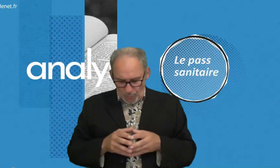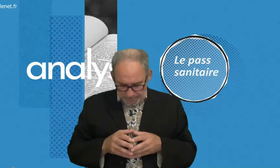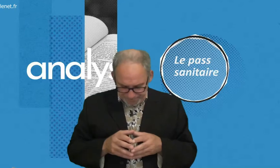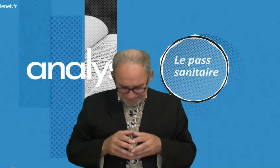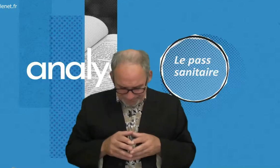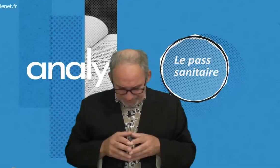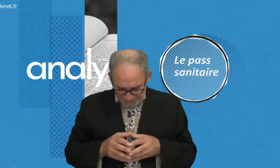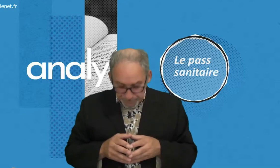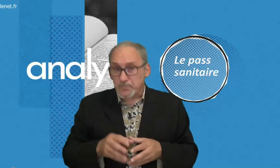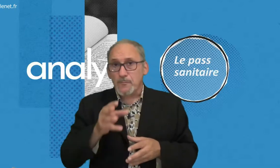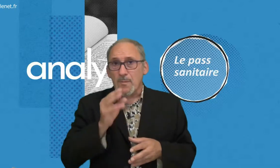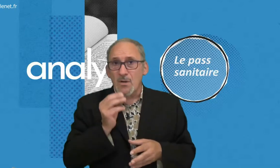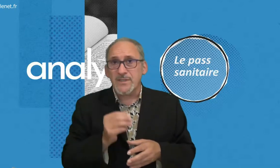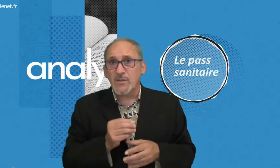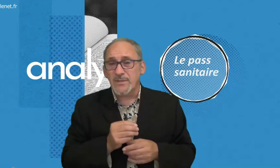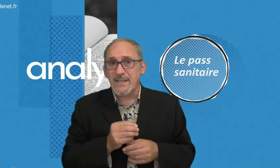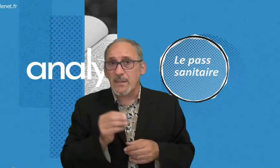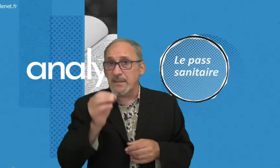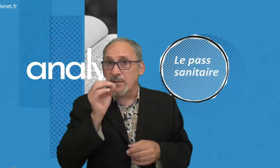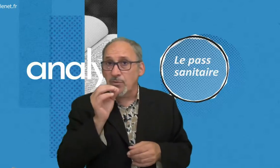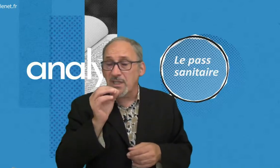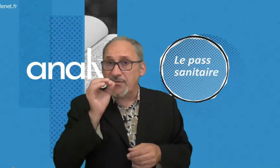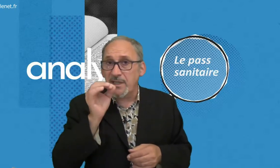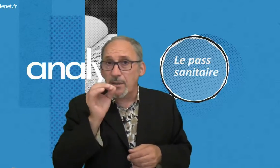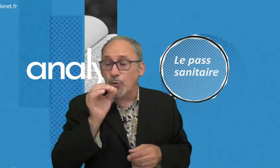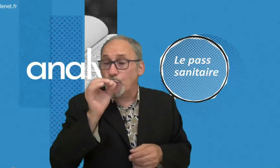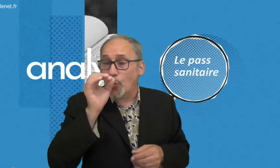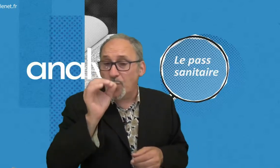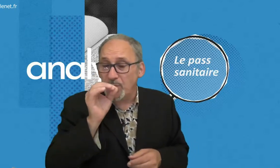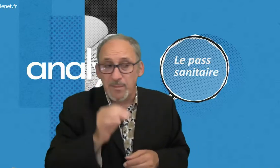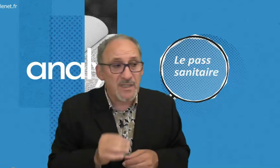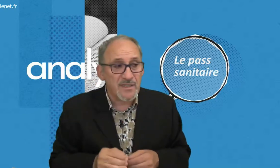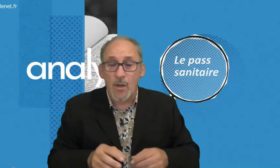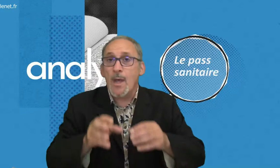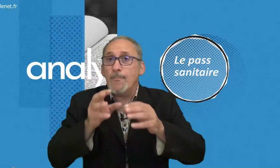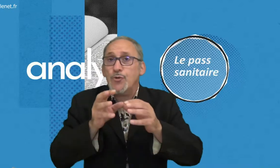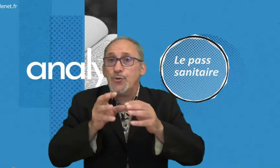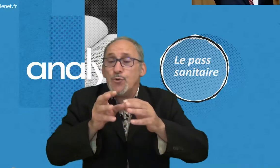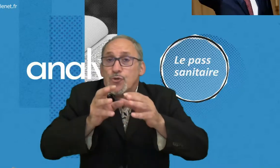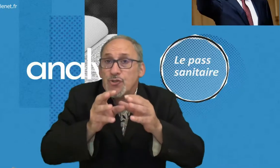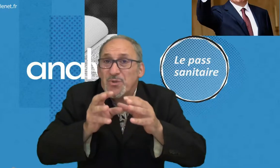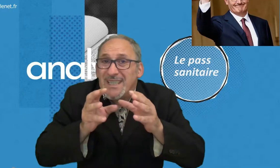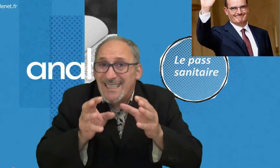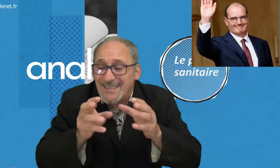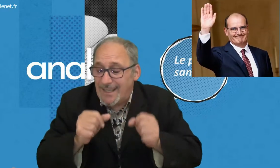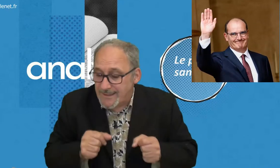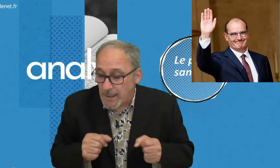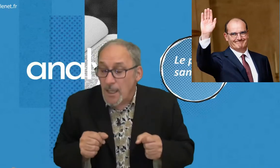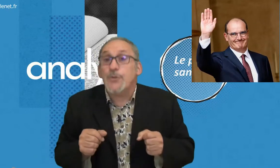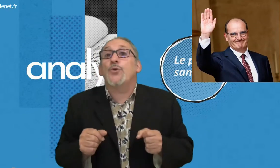Bonjour. Bonjour madame. En ce qui concerne les annonces qu'a fait notre Premier ministre, Monsieur Jean Castex, sur